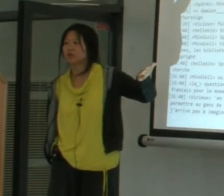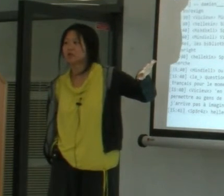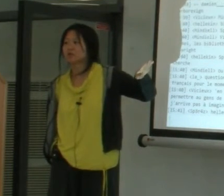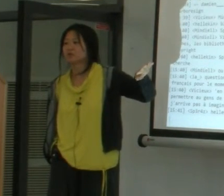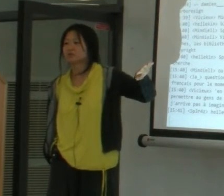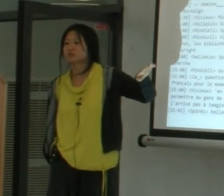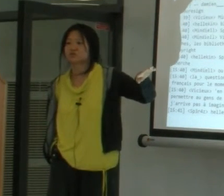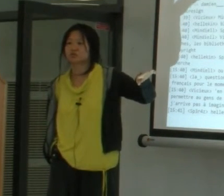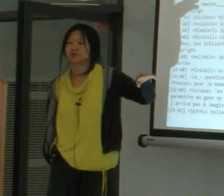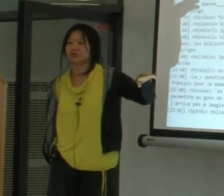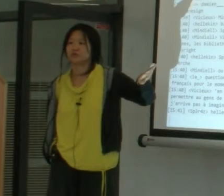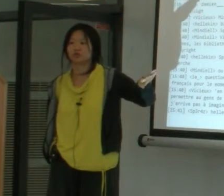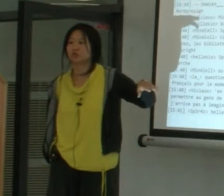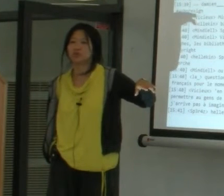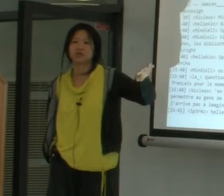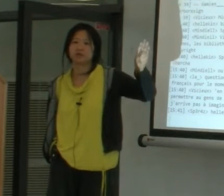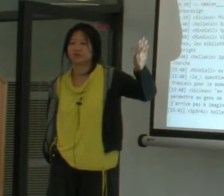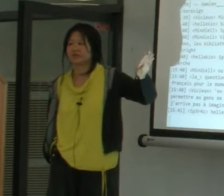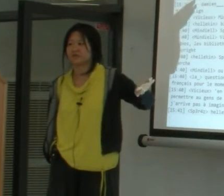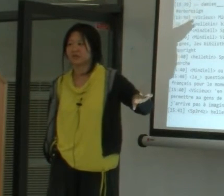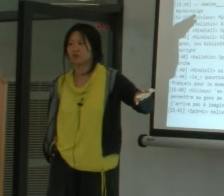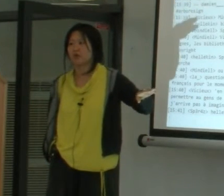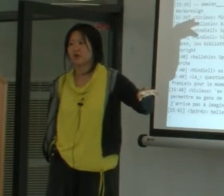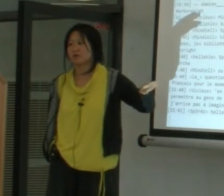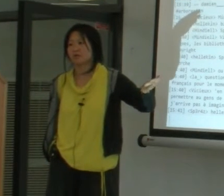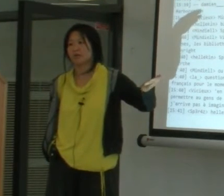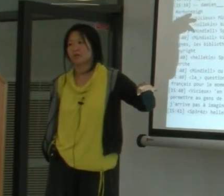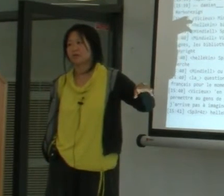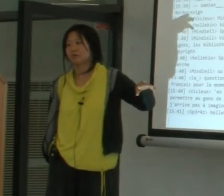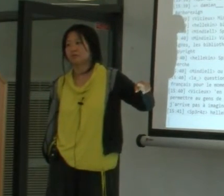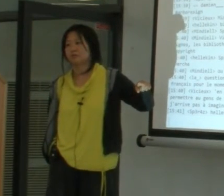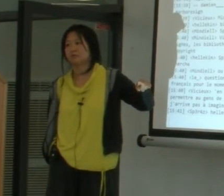d'accord, sur des photocopies, dans des festivals de bars,